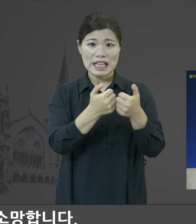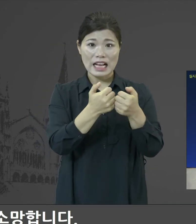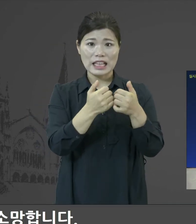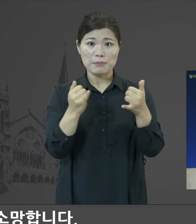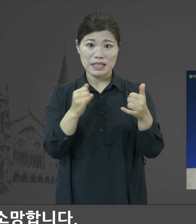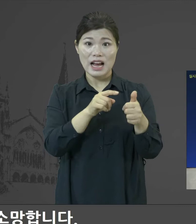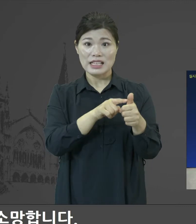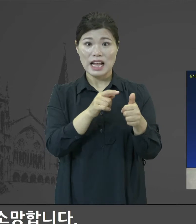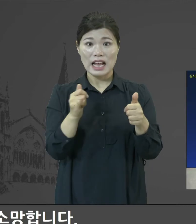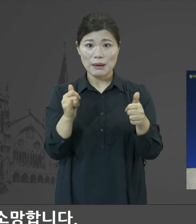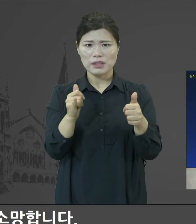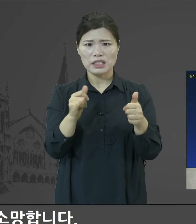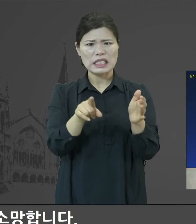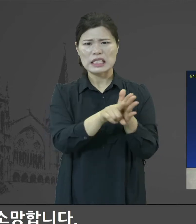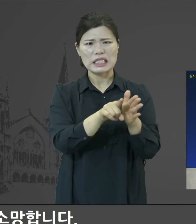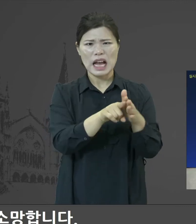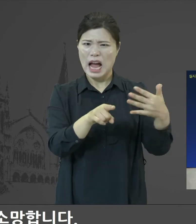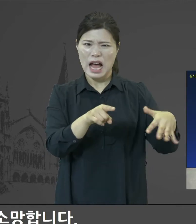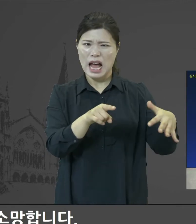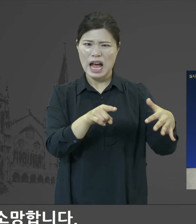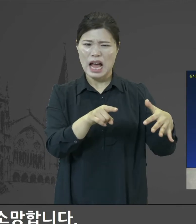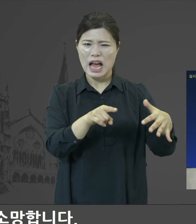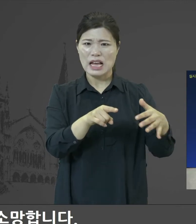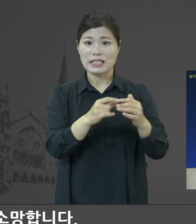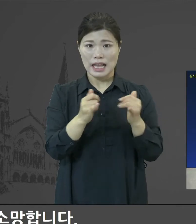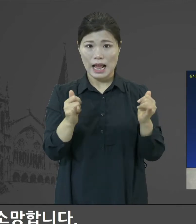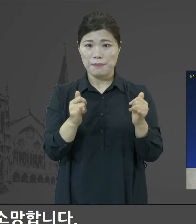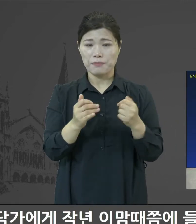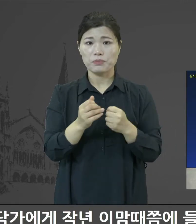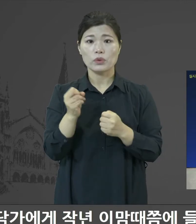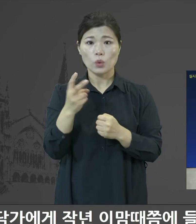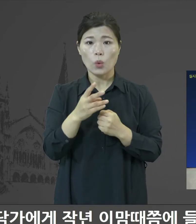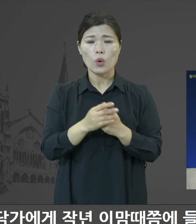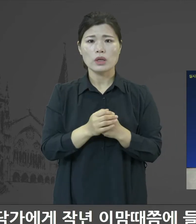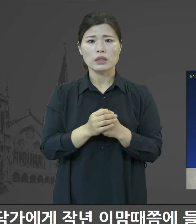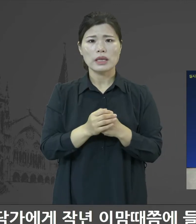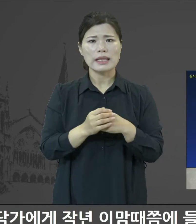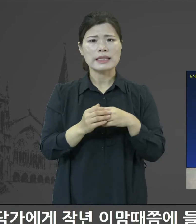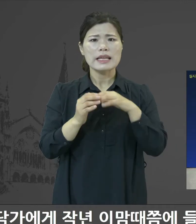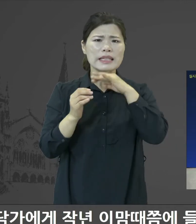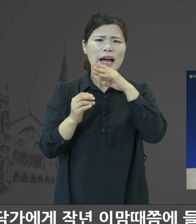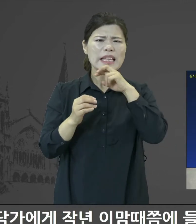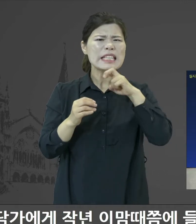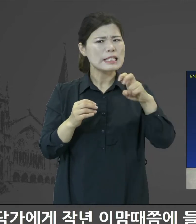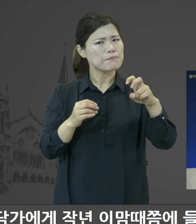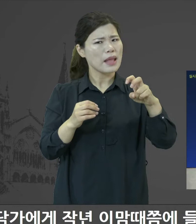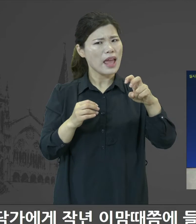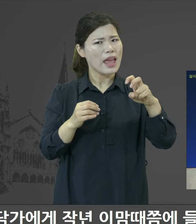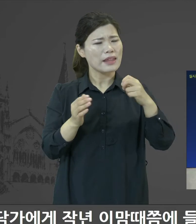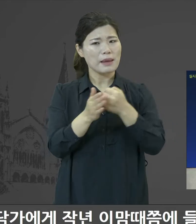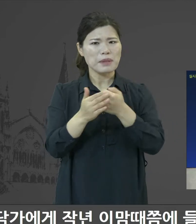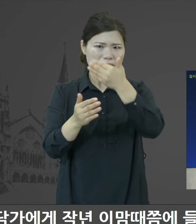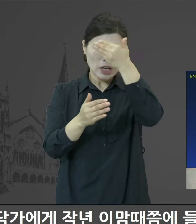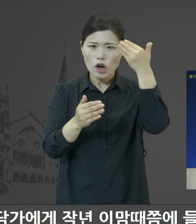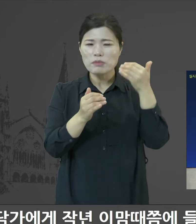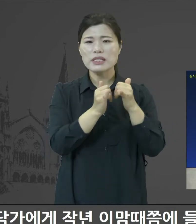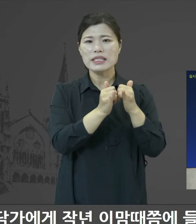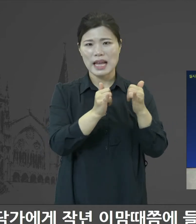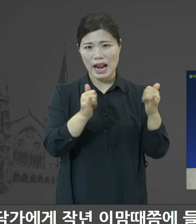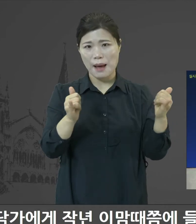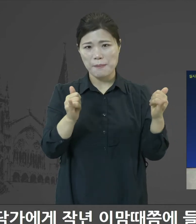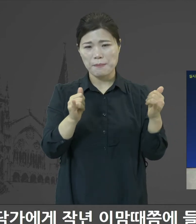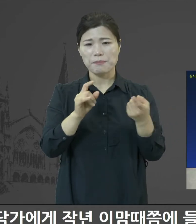상담가는 신앙인이 아닙니다. 그리고 이 시대 20대를 중심으로 한 젊은